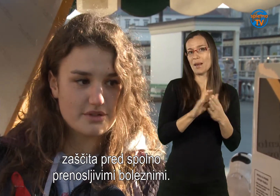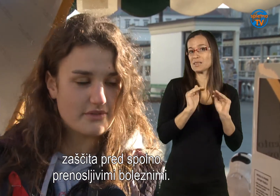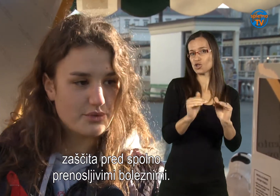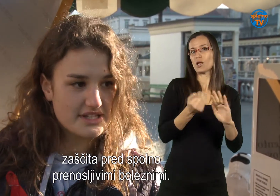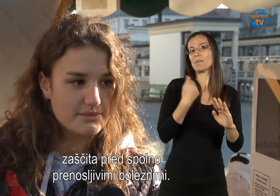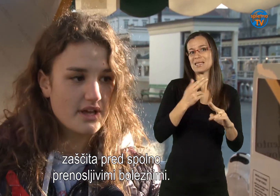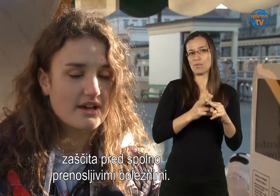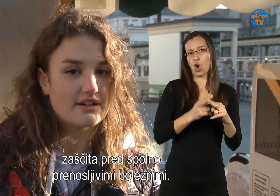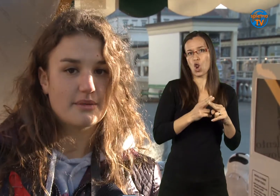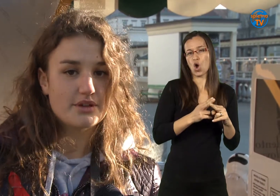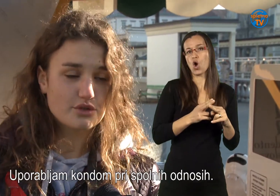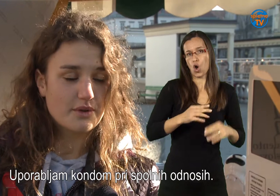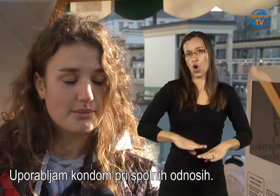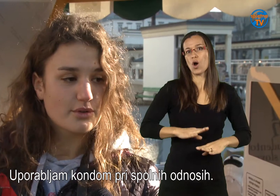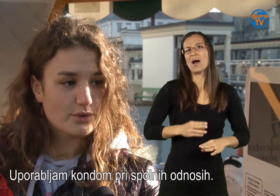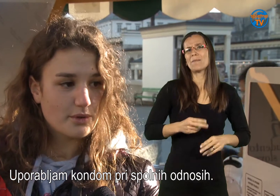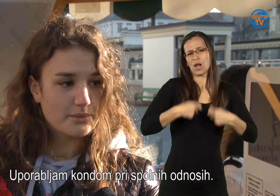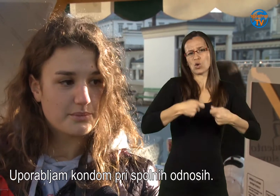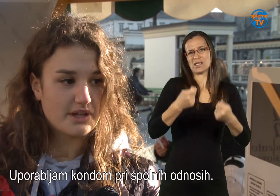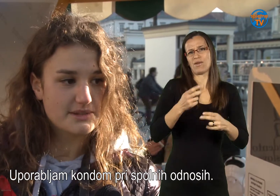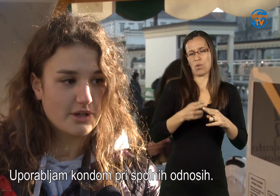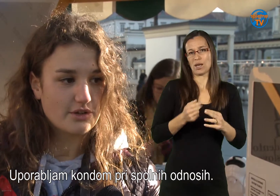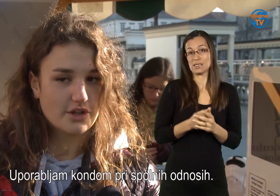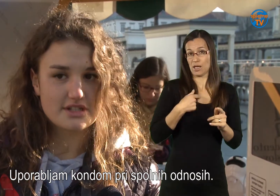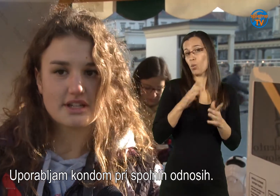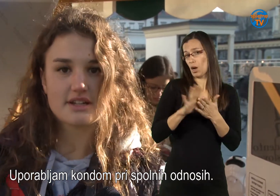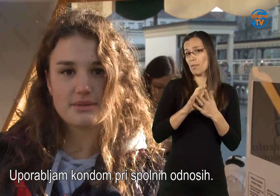prenosljivim boleznim. Jaz tudi uporabljam kondom pri spolnih odnosih.